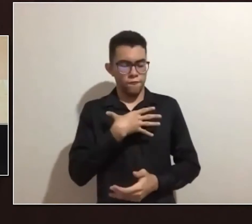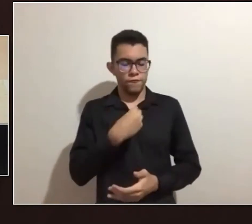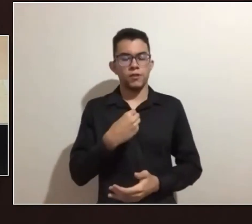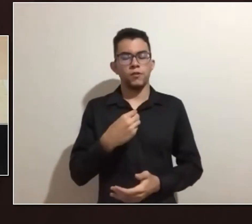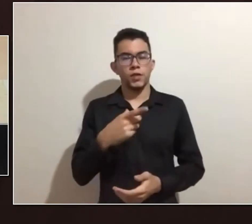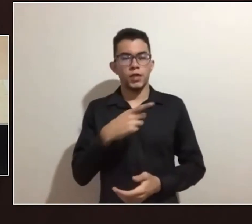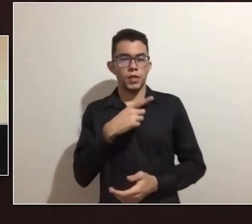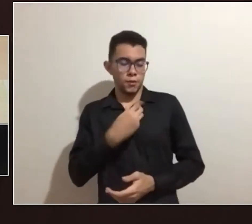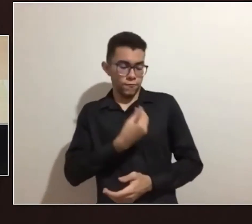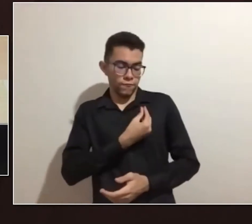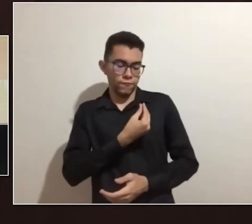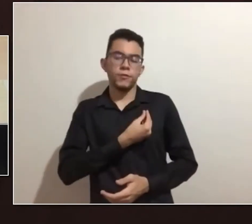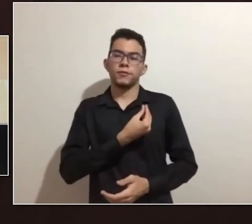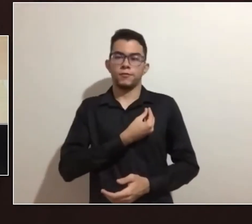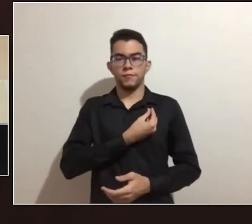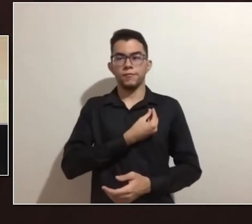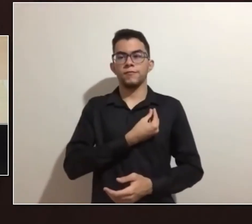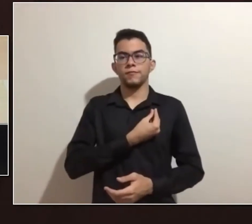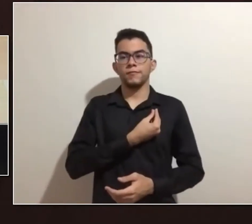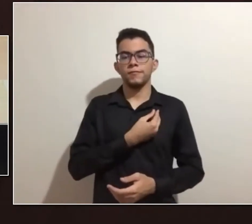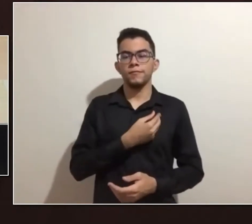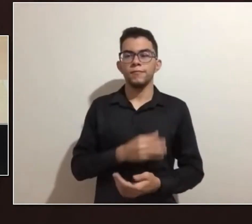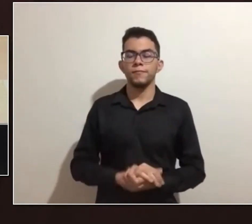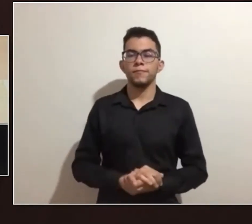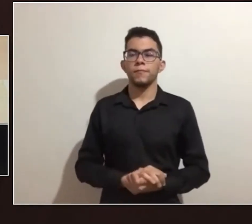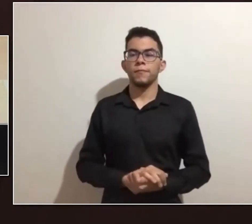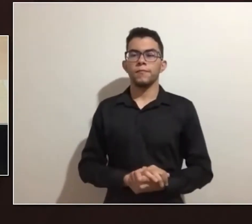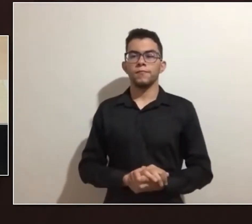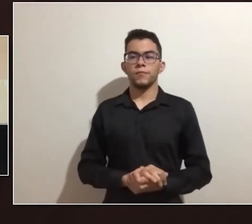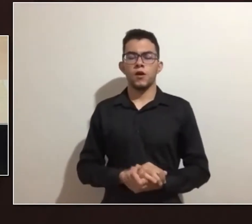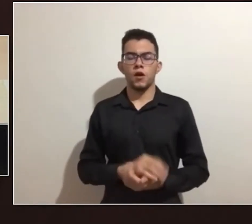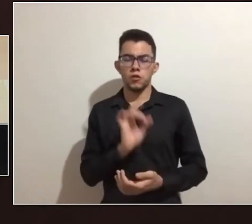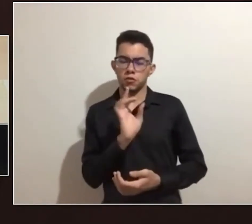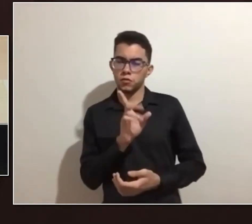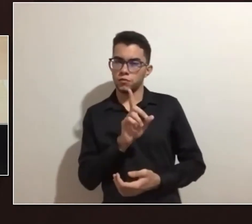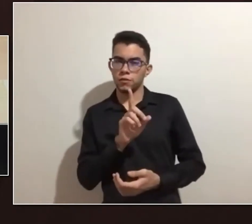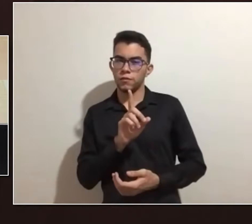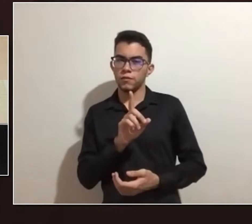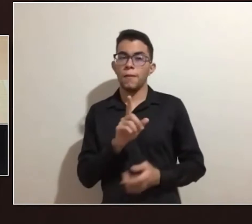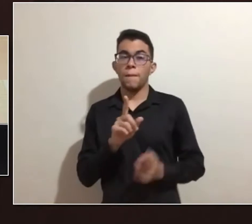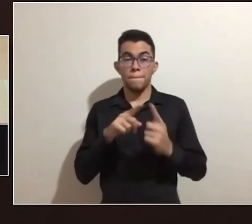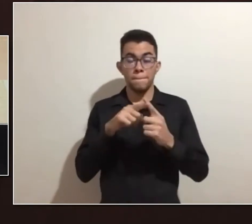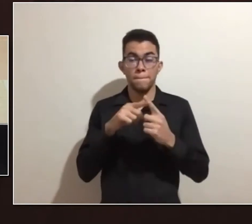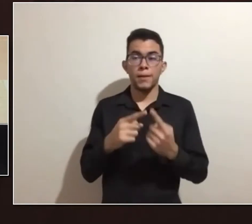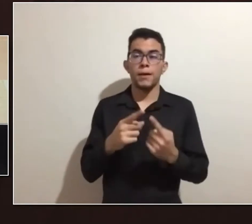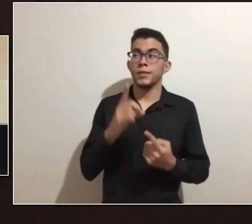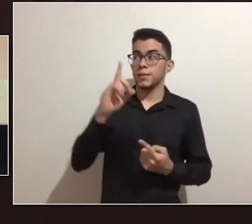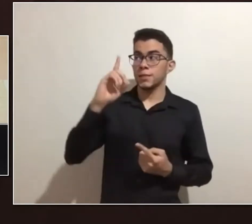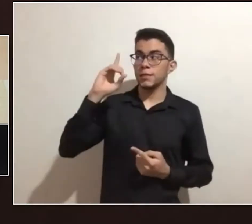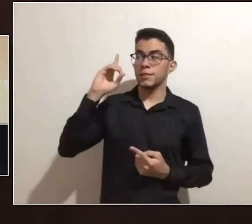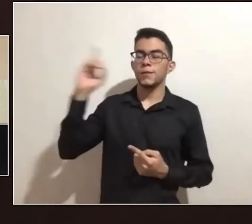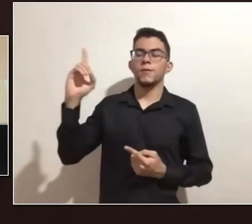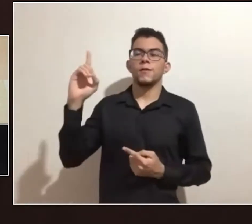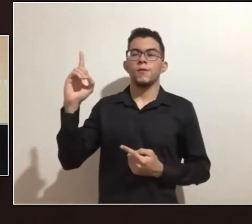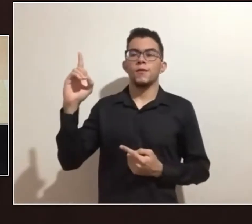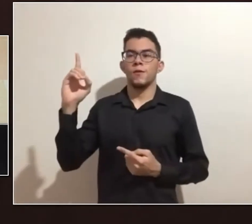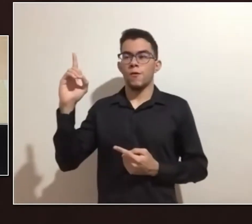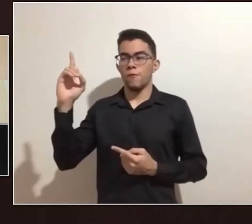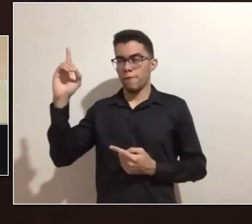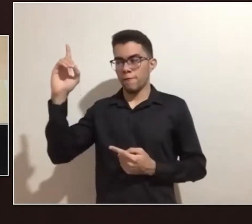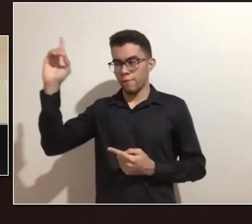do Filho de Deus. E não só isso, a partir de então, Deus, né, Cristo começa